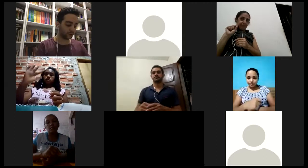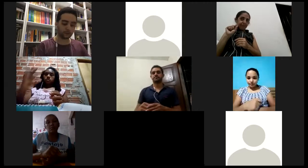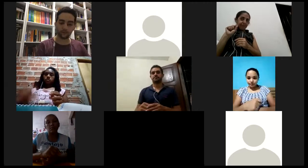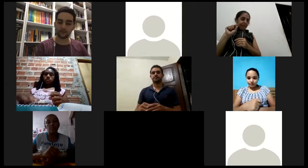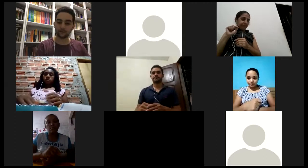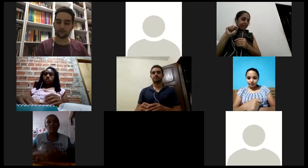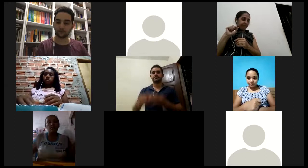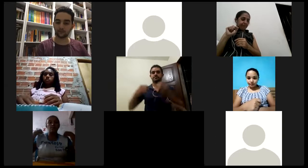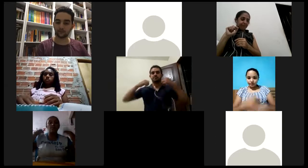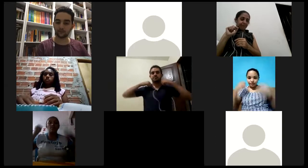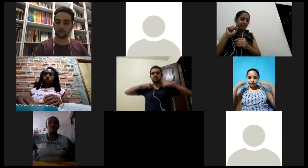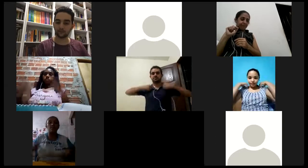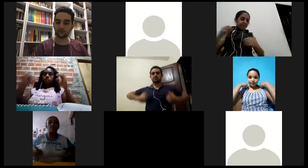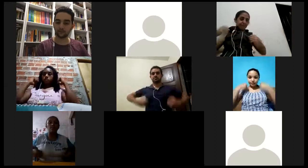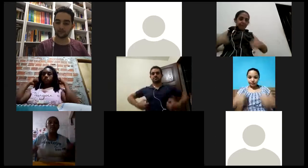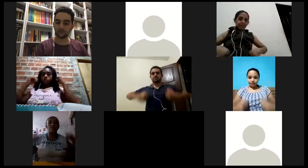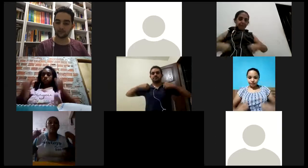mochila,